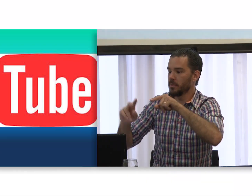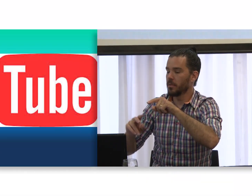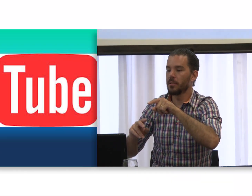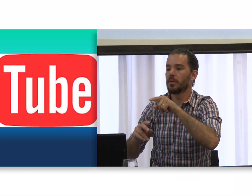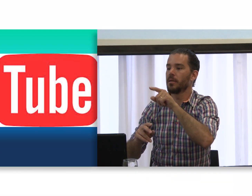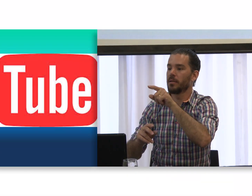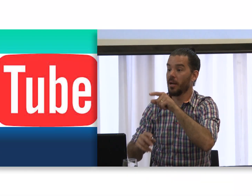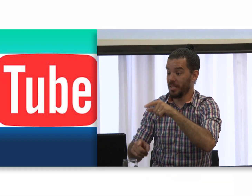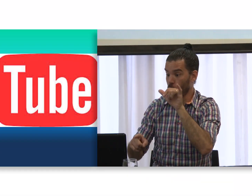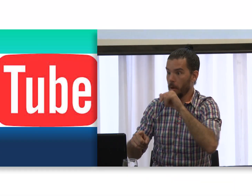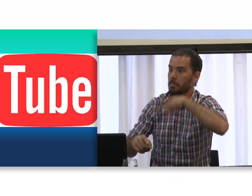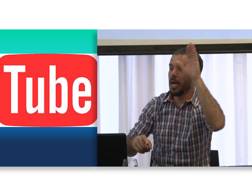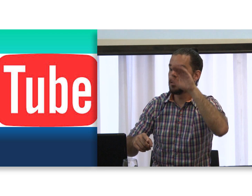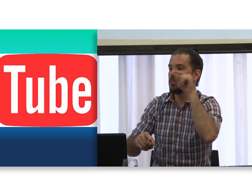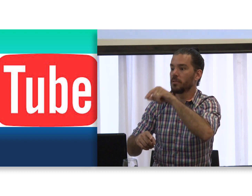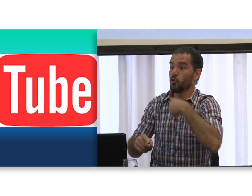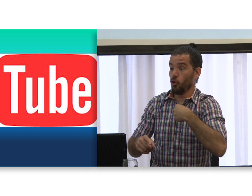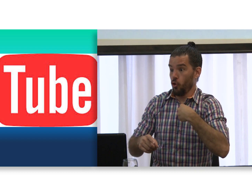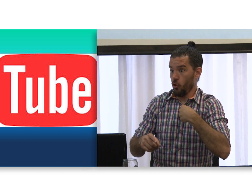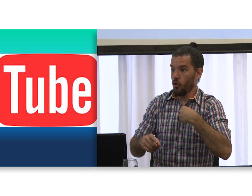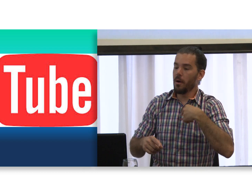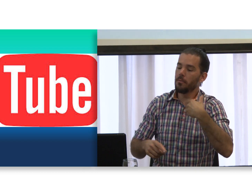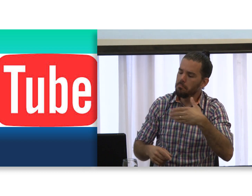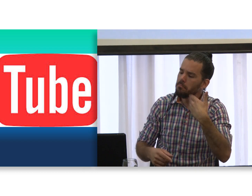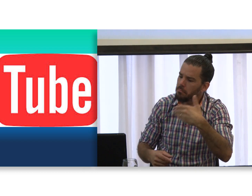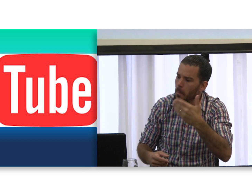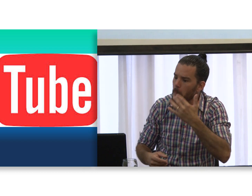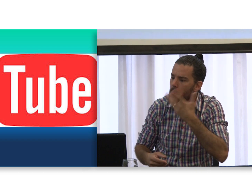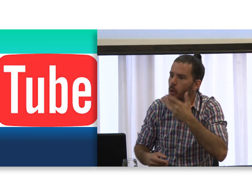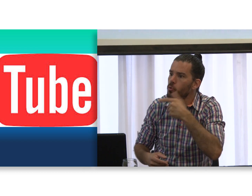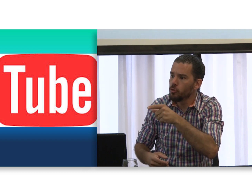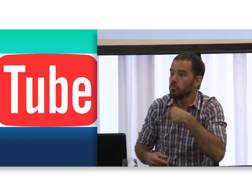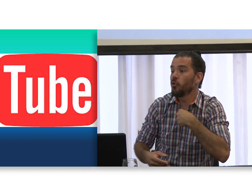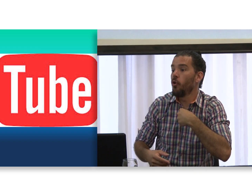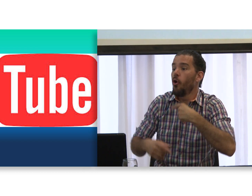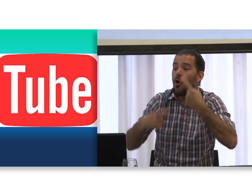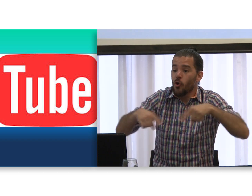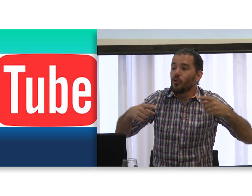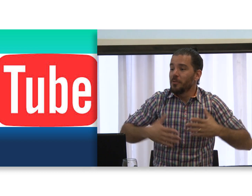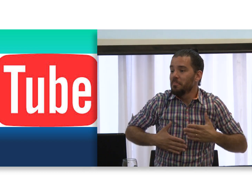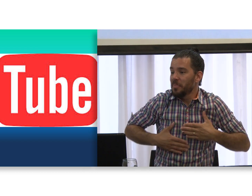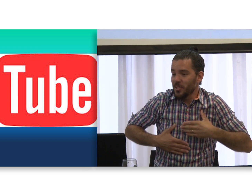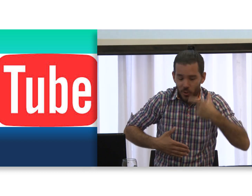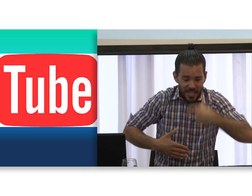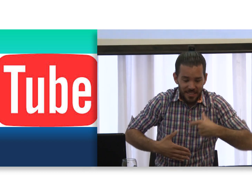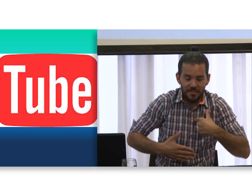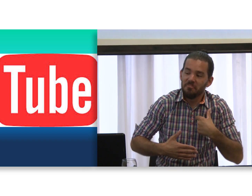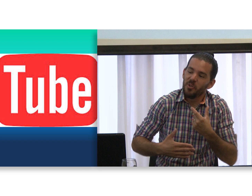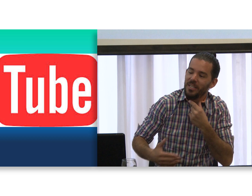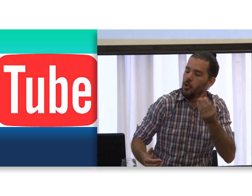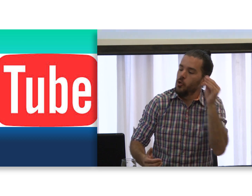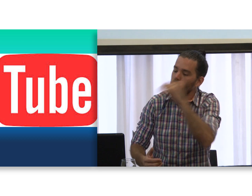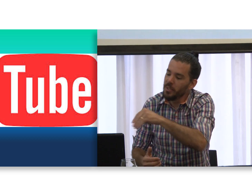En YouTube tiene el mayor caudal de uso. A mí, por ejemplo, me gusta mucho. Yo